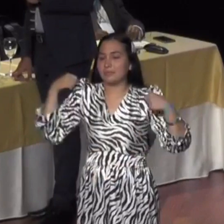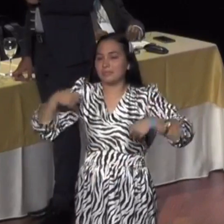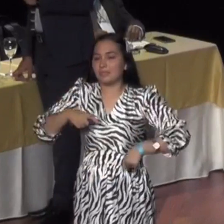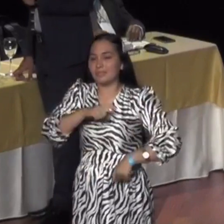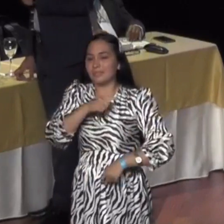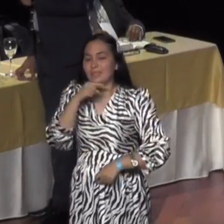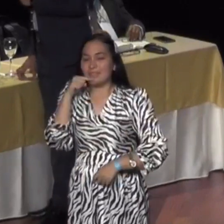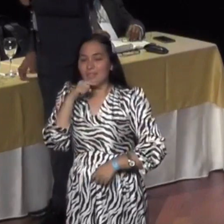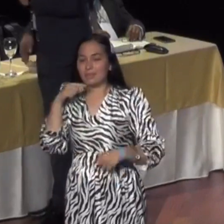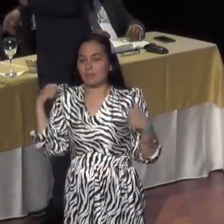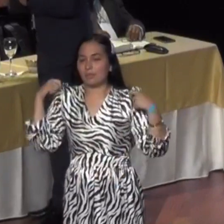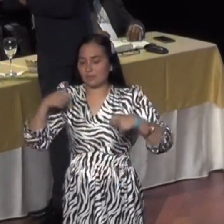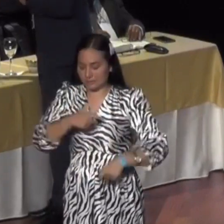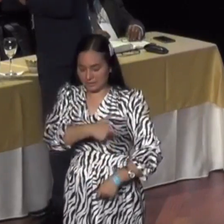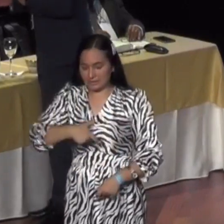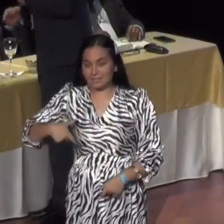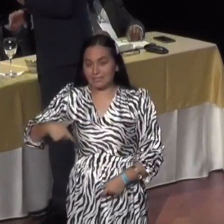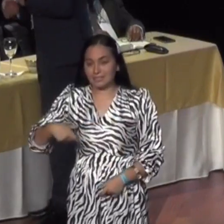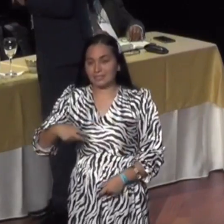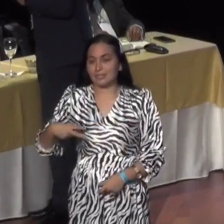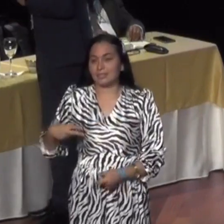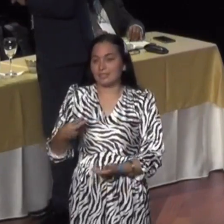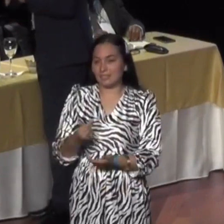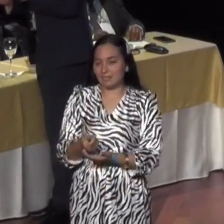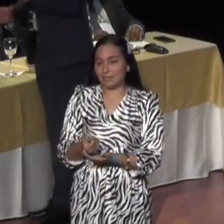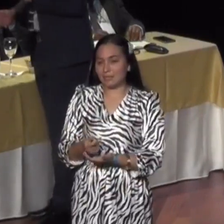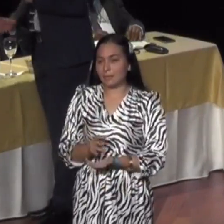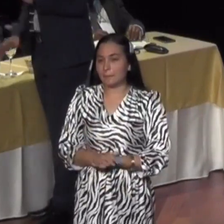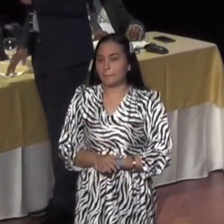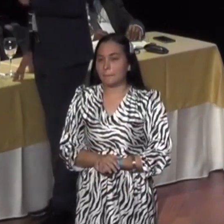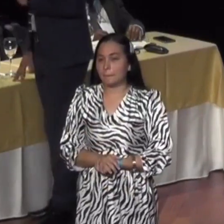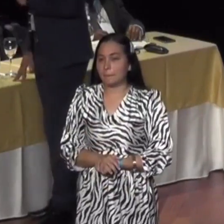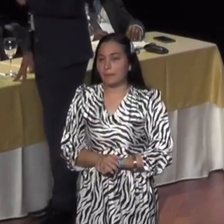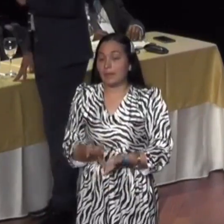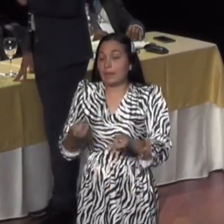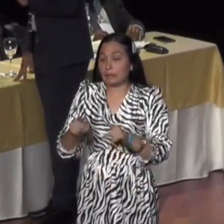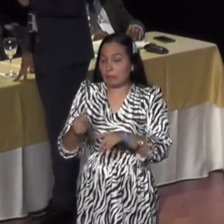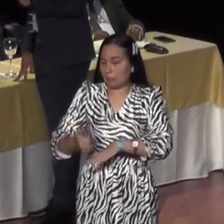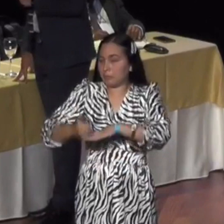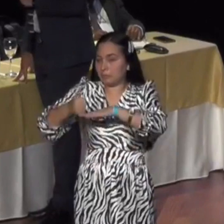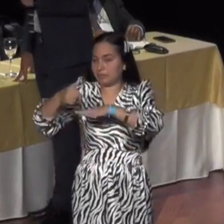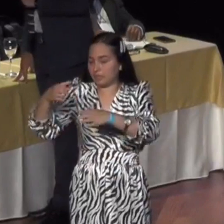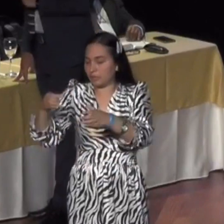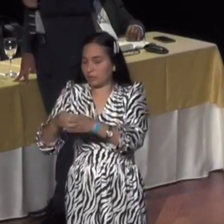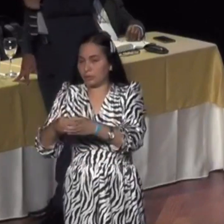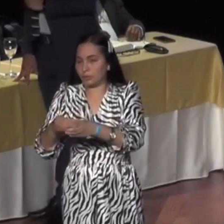Y me dijeron que usted era el supervisor del distrito y era supervisor del grupo ese de finanzas.